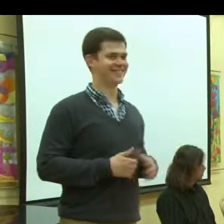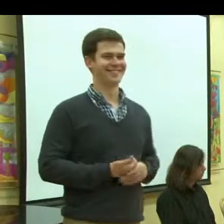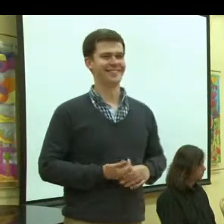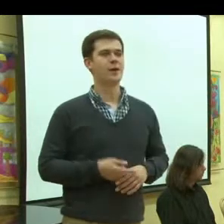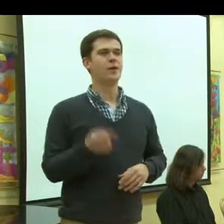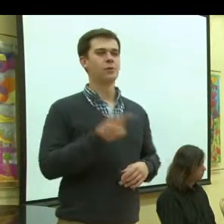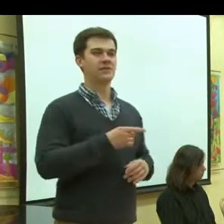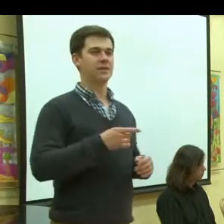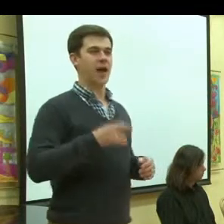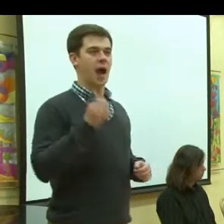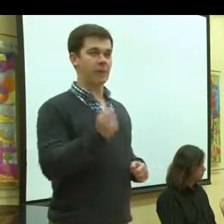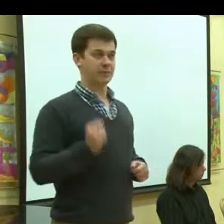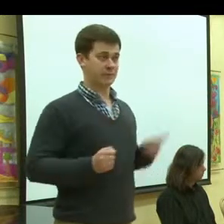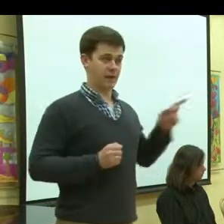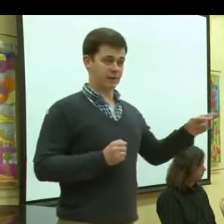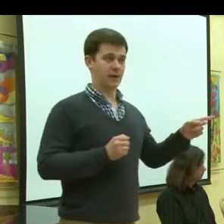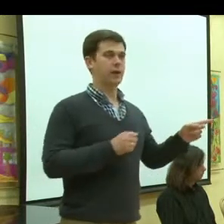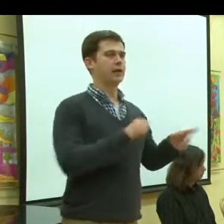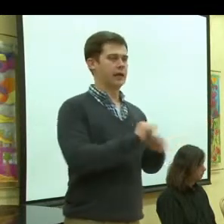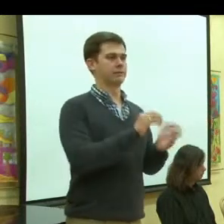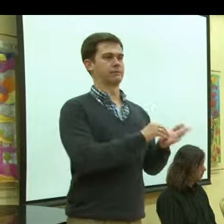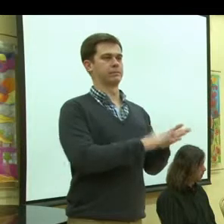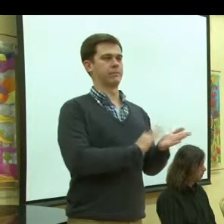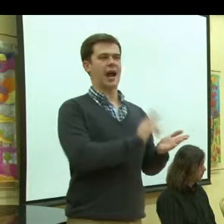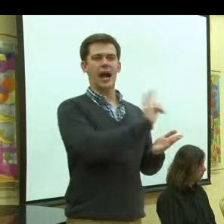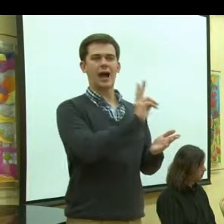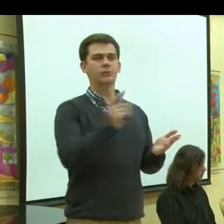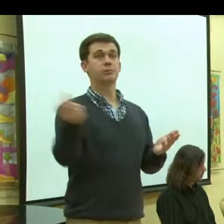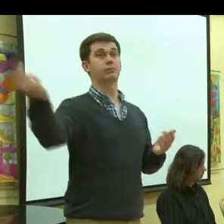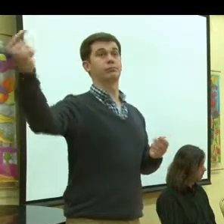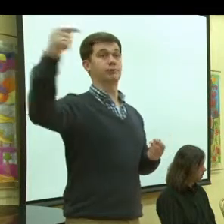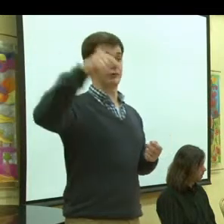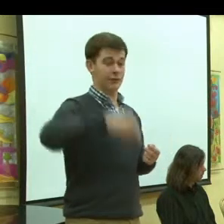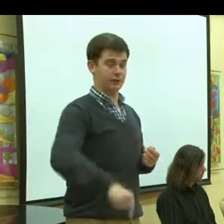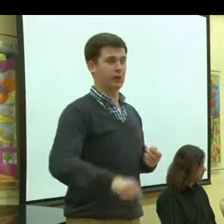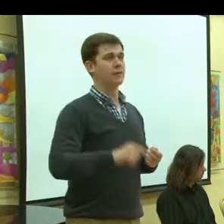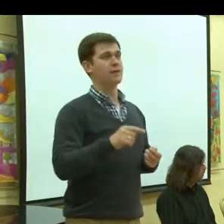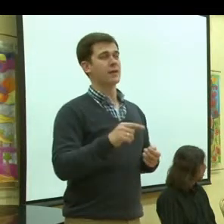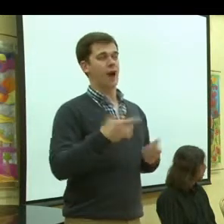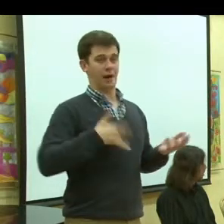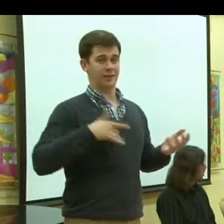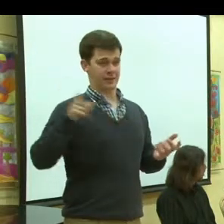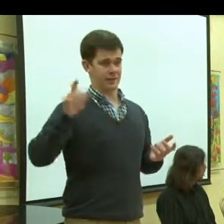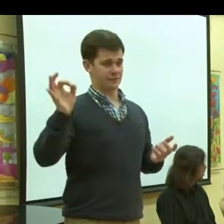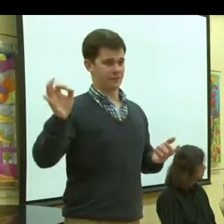prowadzi właśnie taki rejestr Argentyńczyków tutaj jakby w Polsce mieszkających i to jest około